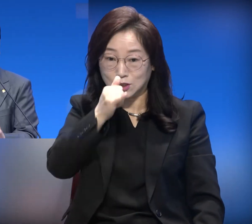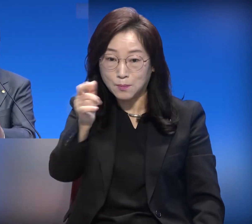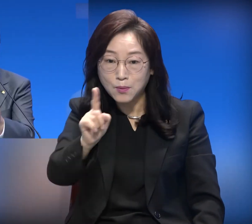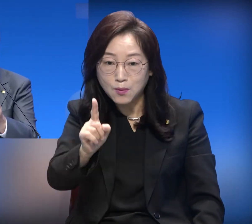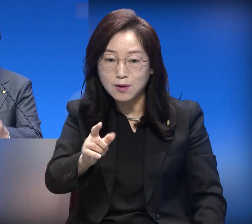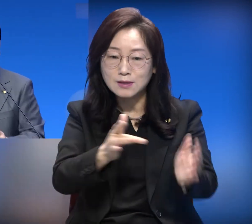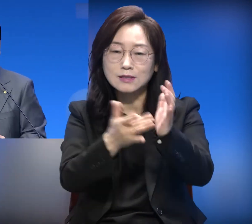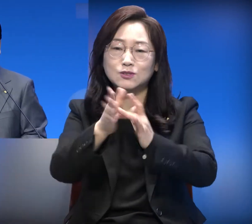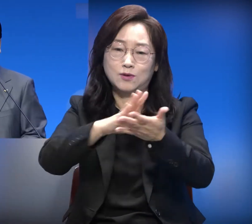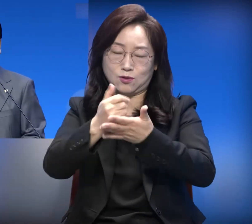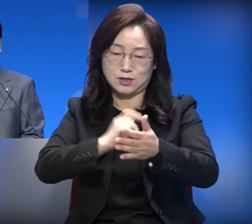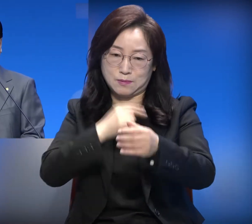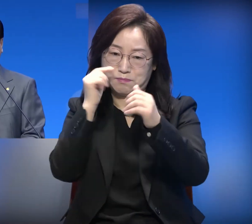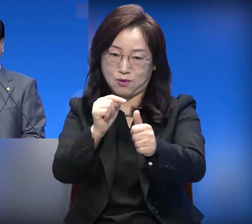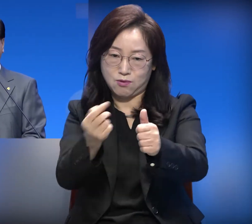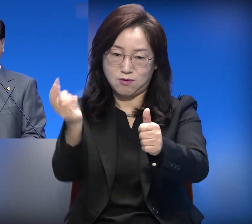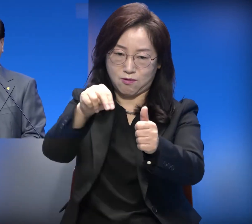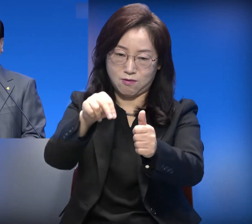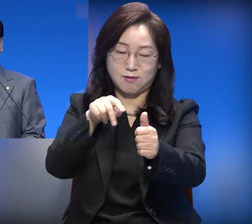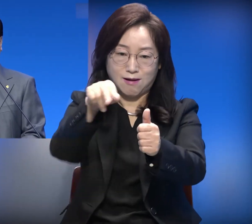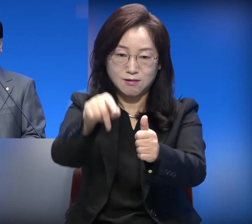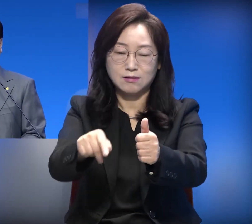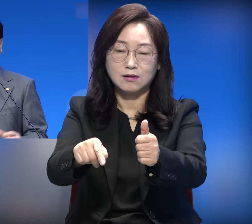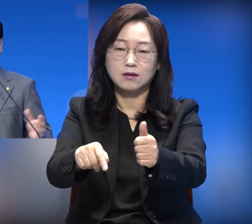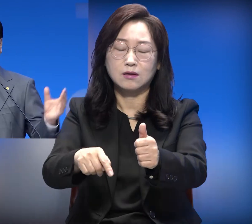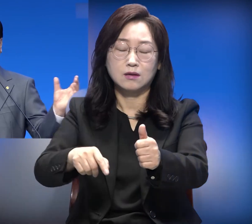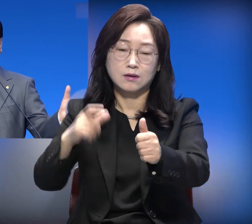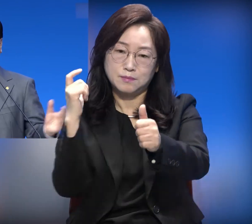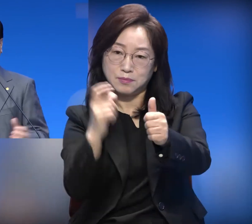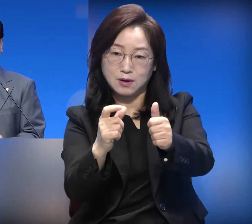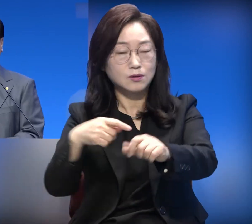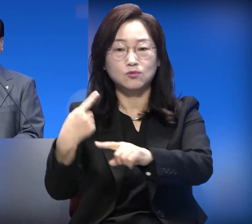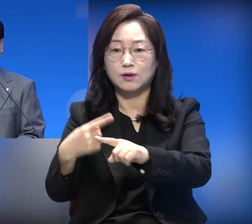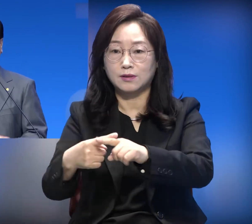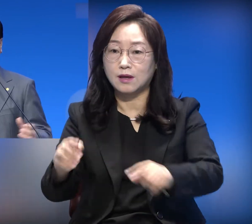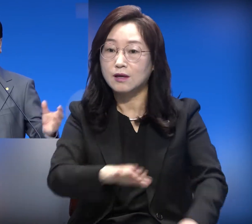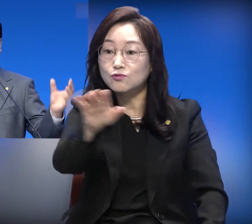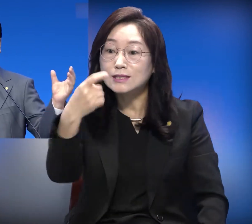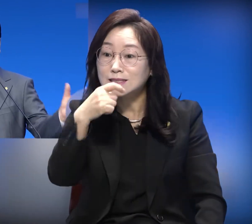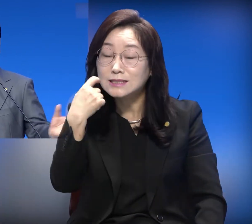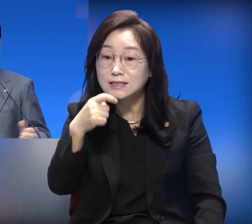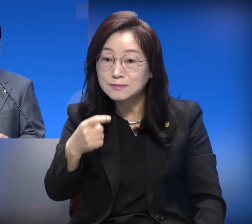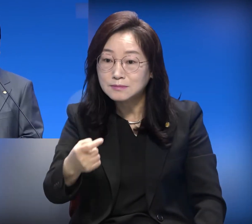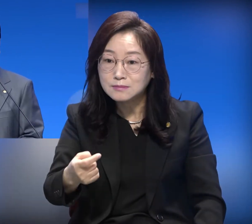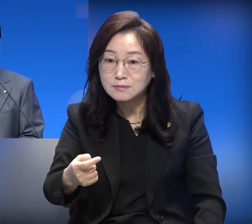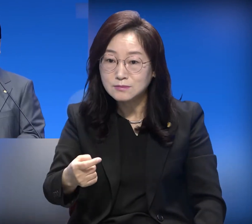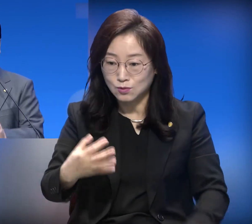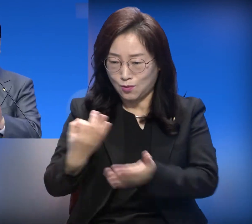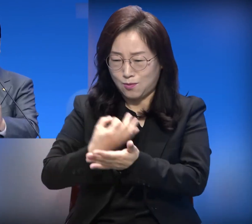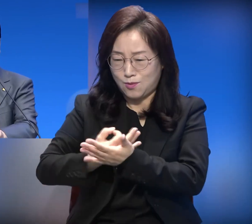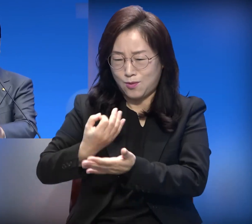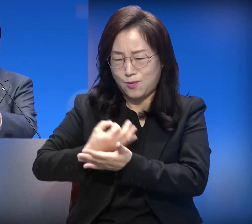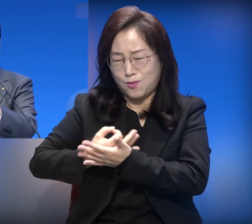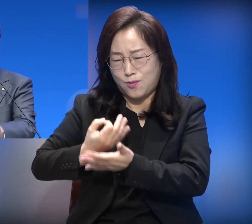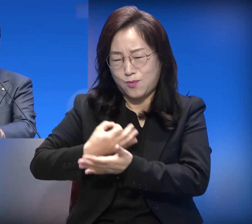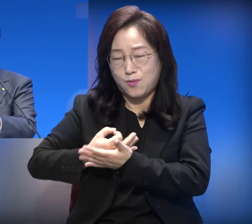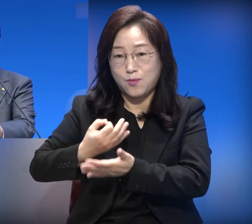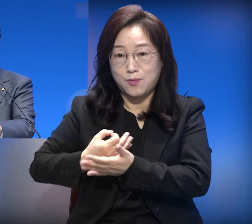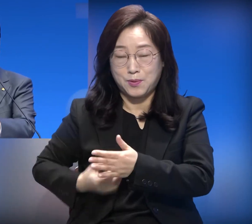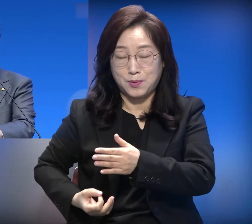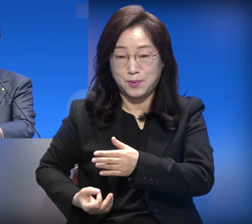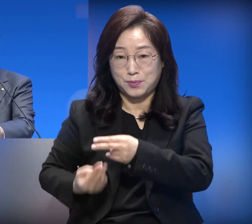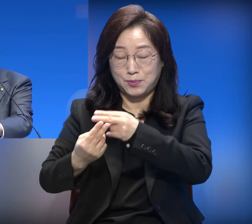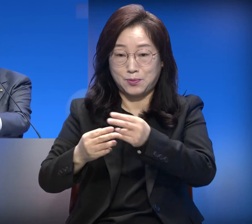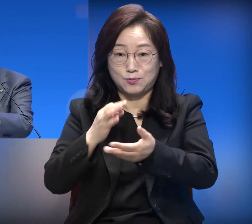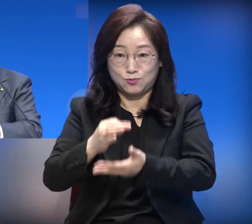일어나 걸어라 선포했는데, 오늘날 우리에게 은과 금이 생겼습니다. 물질이 풍부해졌는데, 그런데 예수